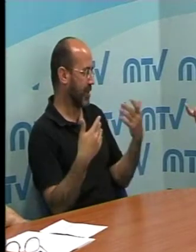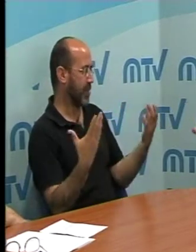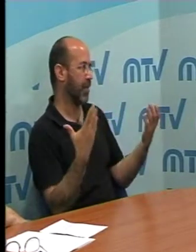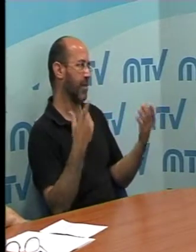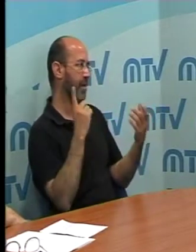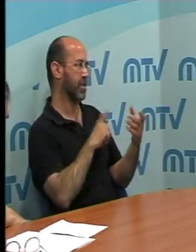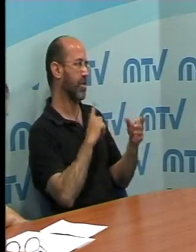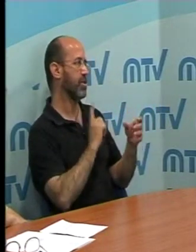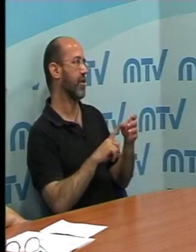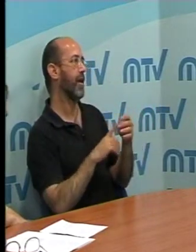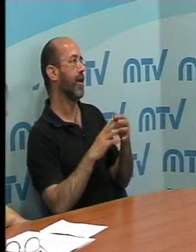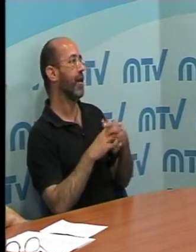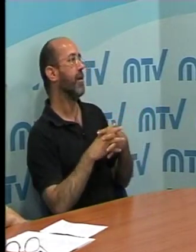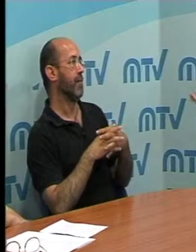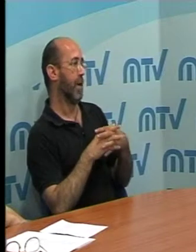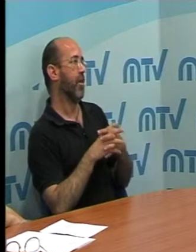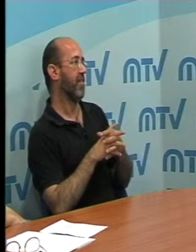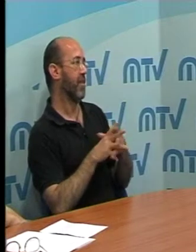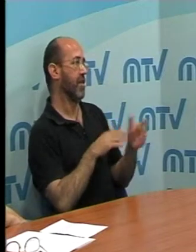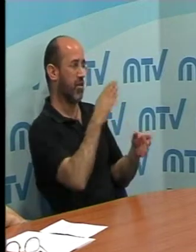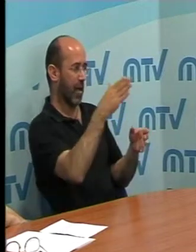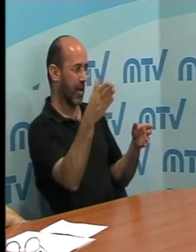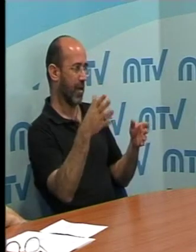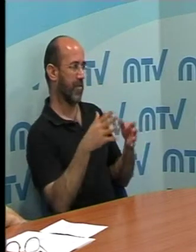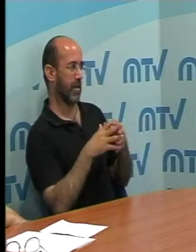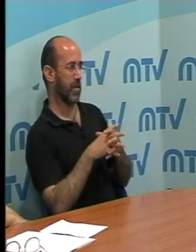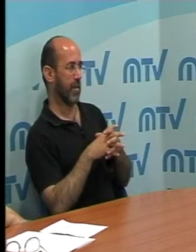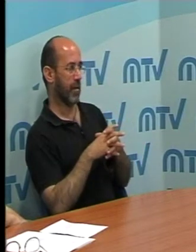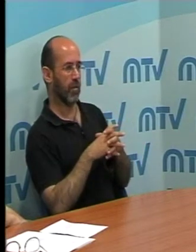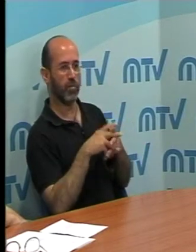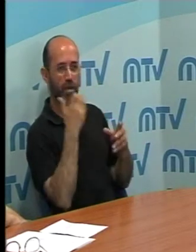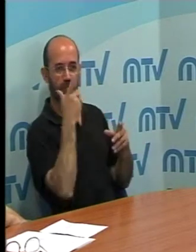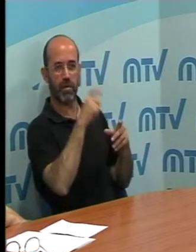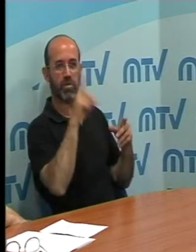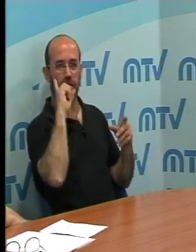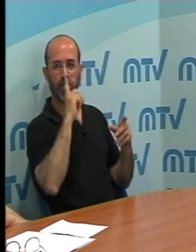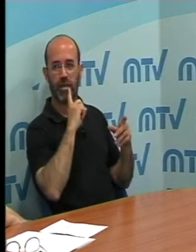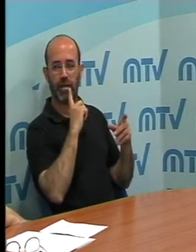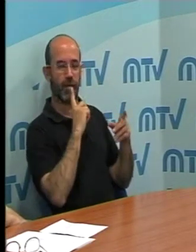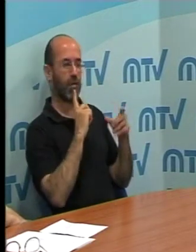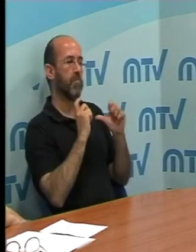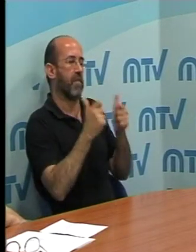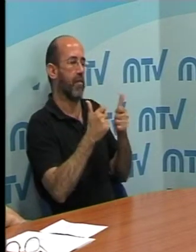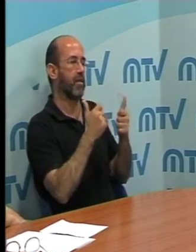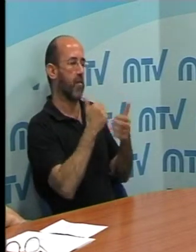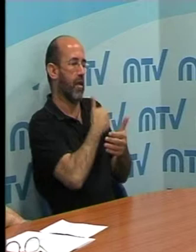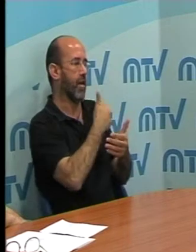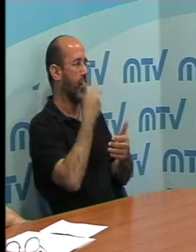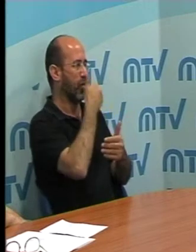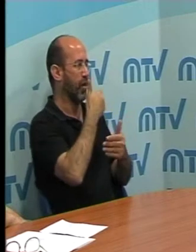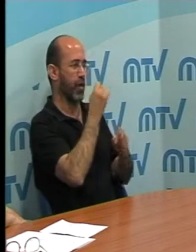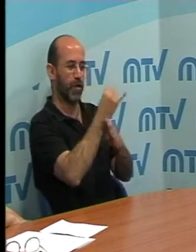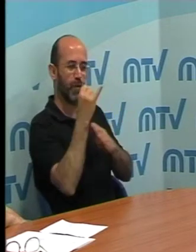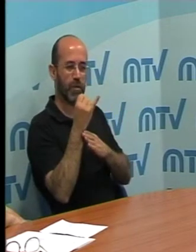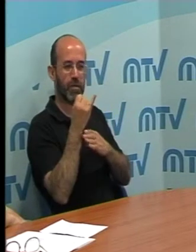muchas cosas más donde las personas sordas vamos accediendo a diferentes estados. Por ejemplo, una persona sorda, cuando empezaron a estudiar